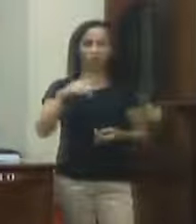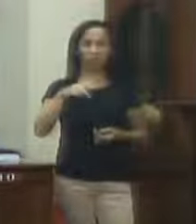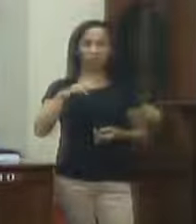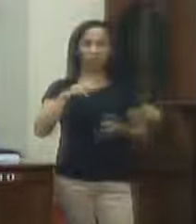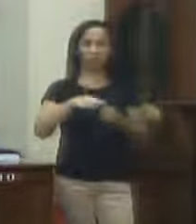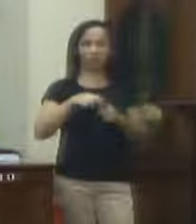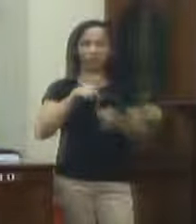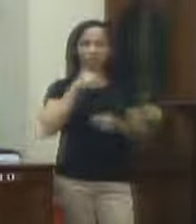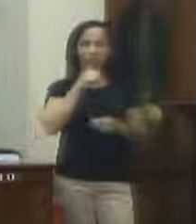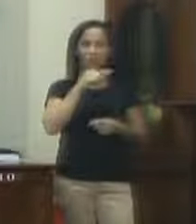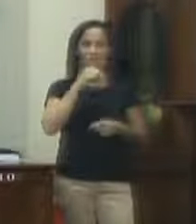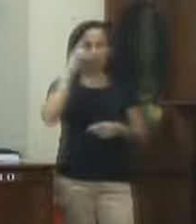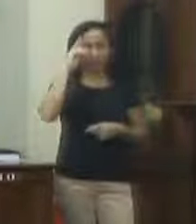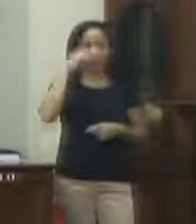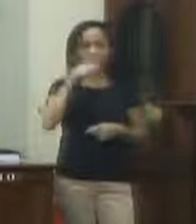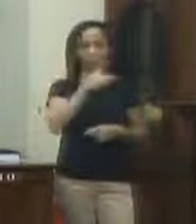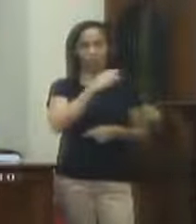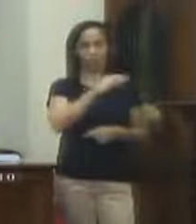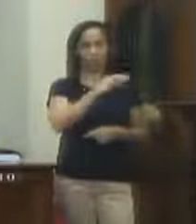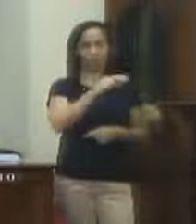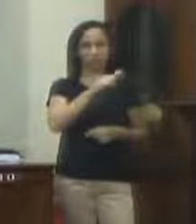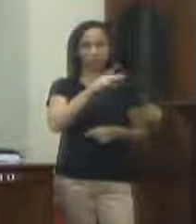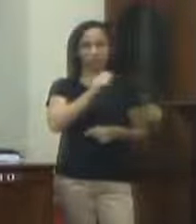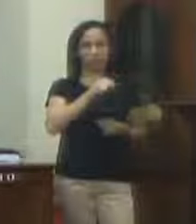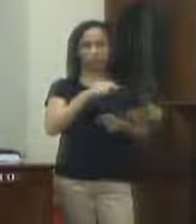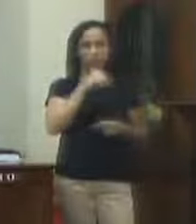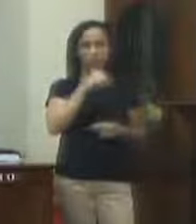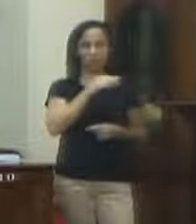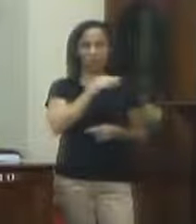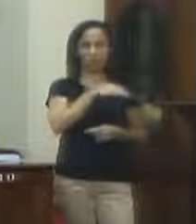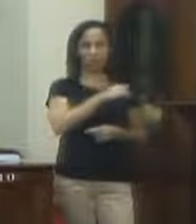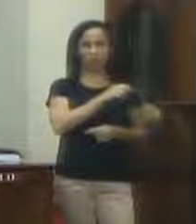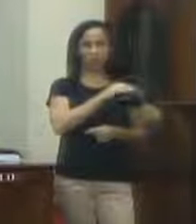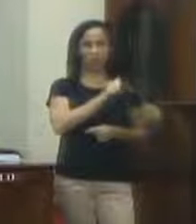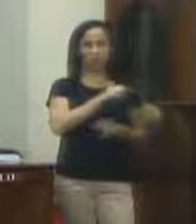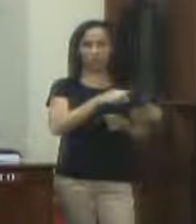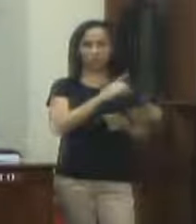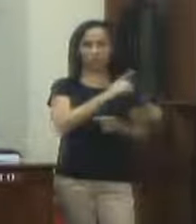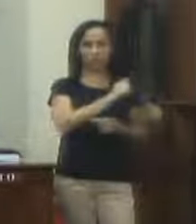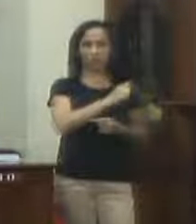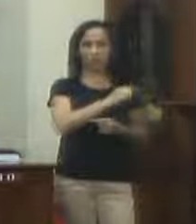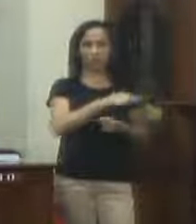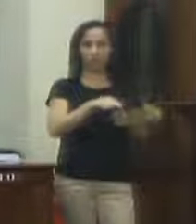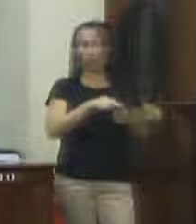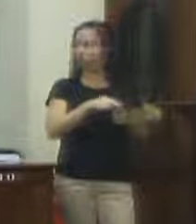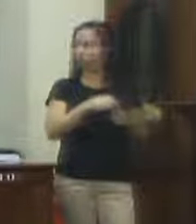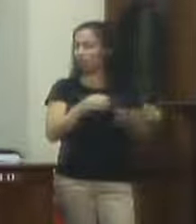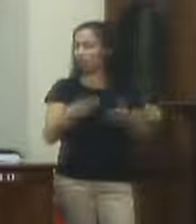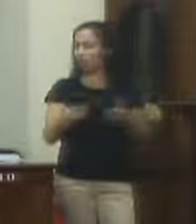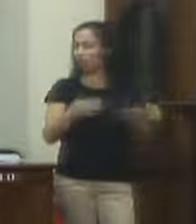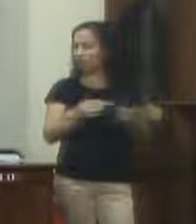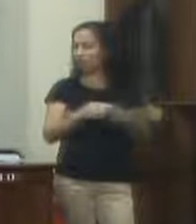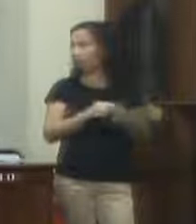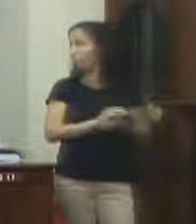postura, a senhora Maria da Glória Figueiredo, e a